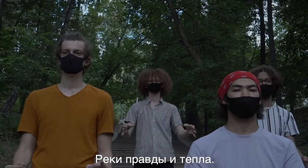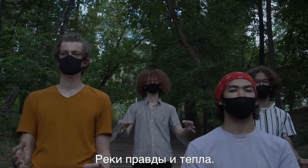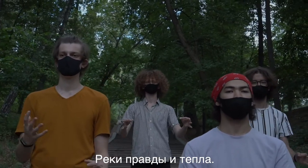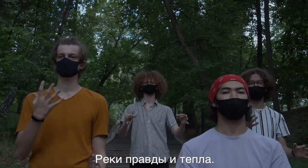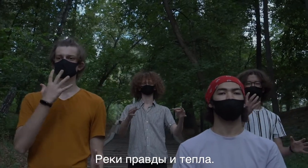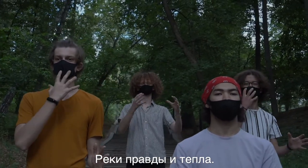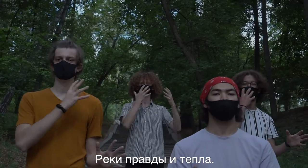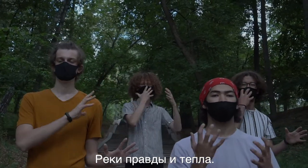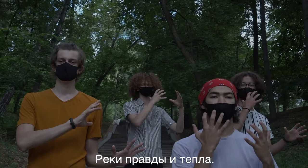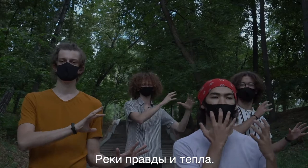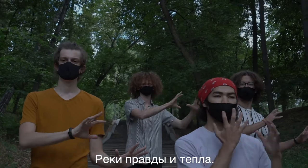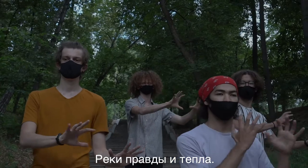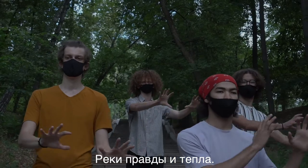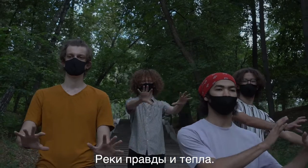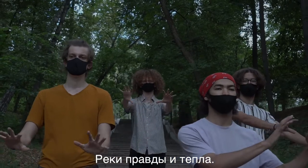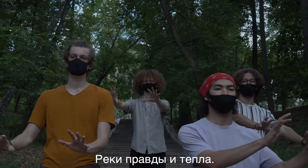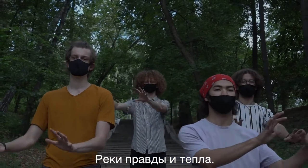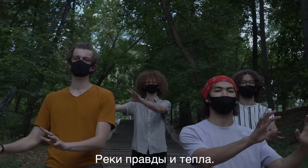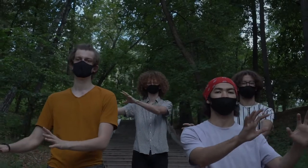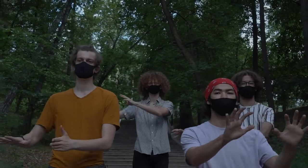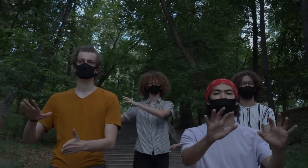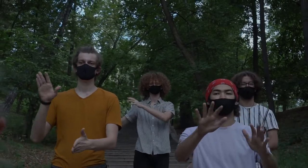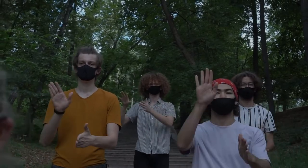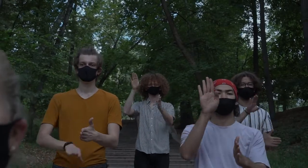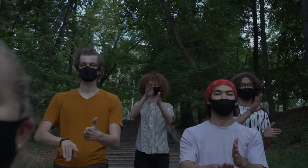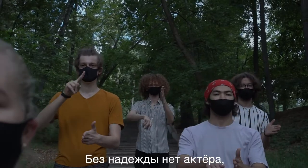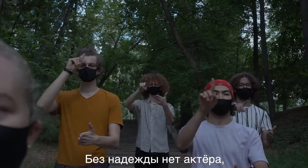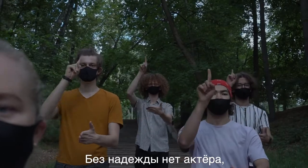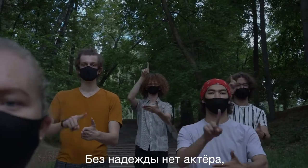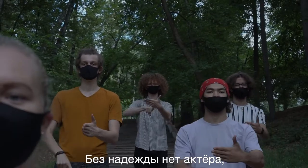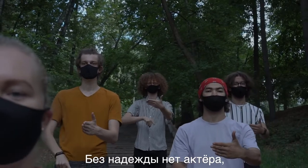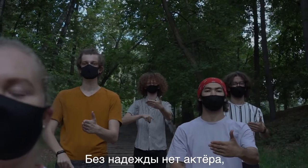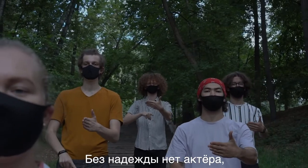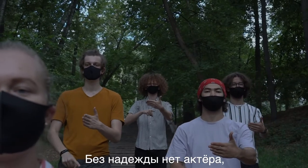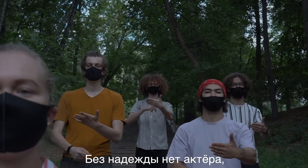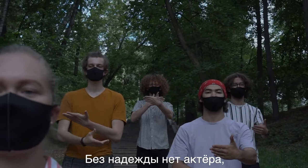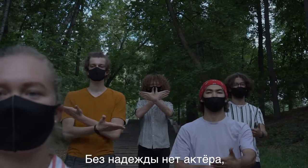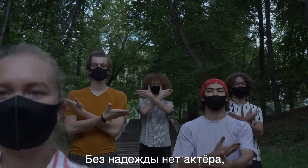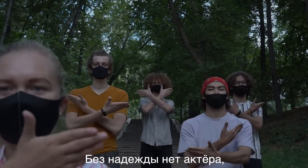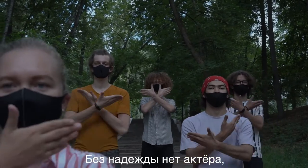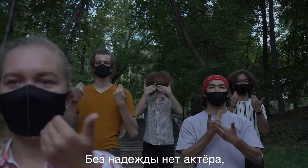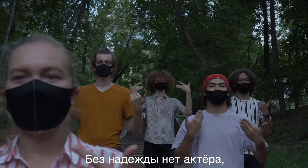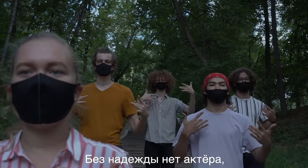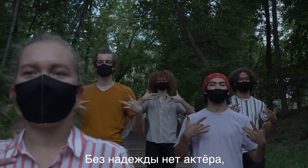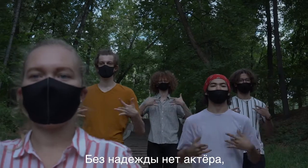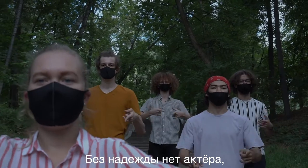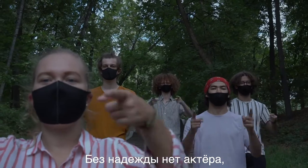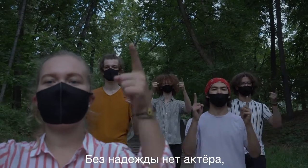и тепла. Без надежды нет